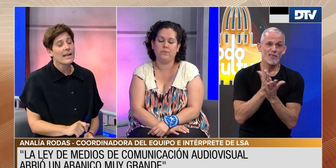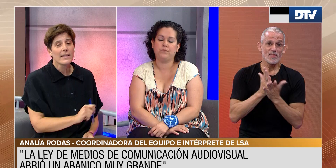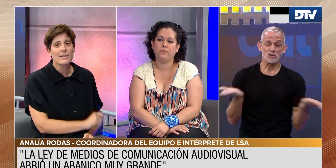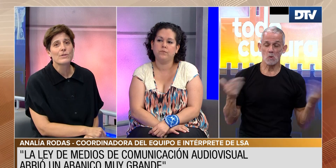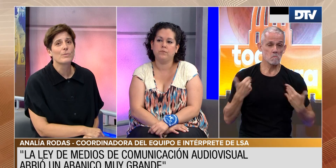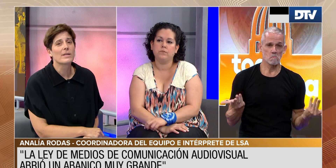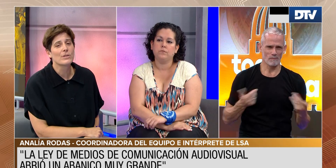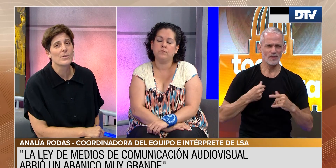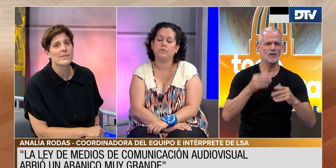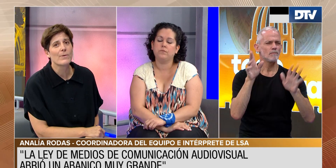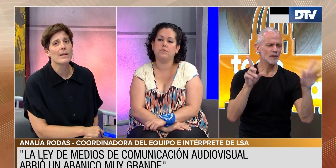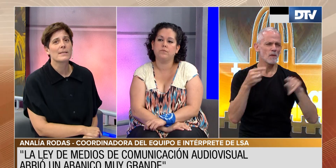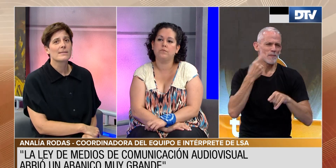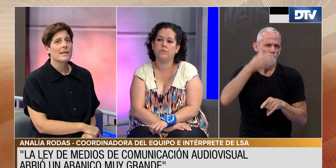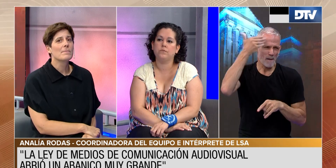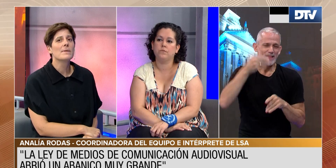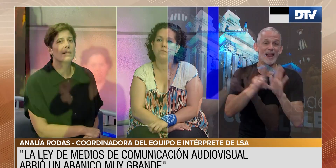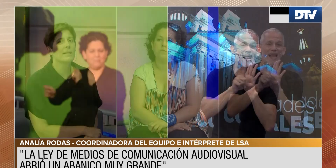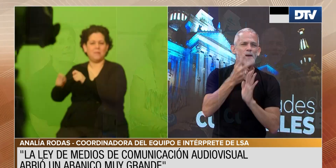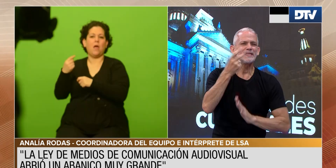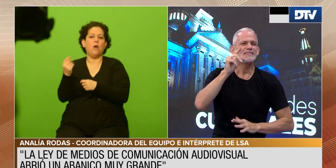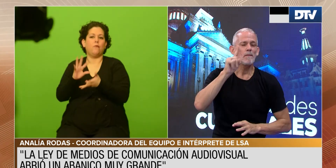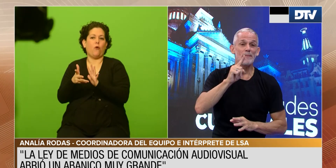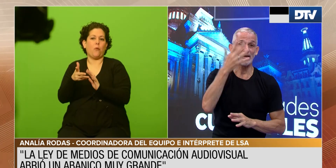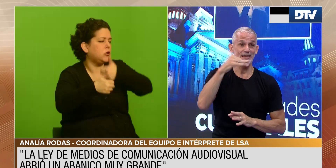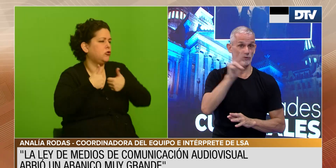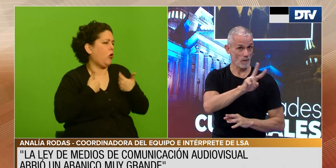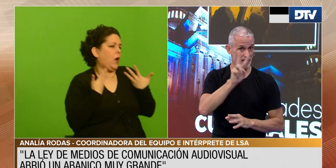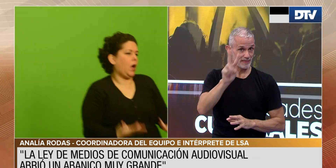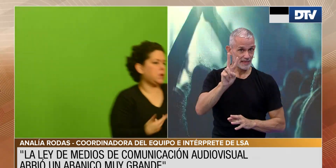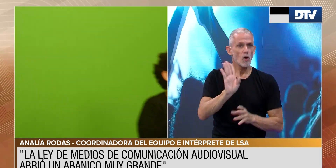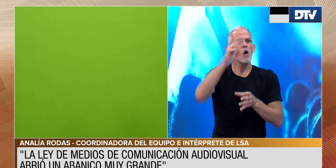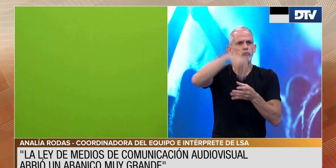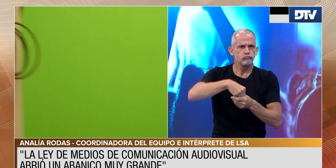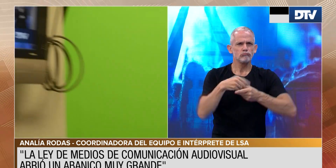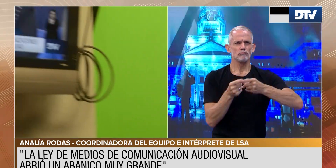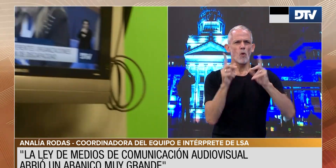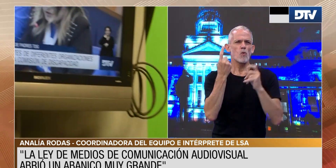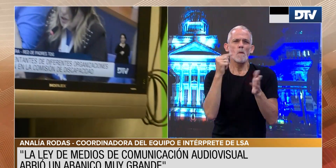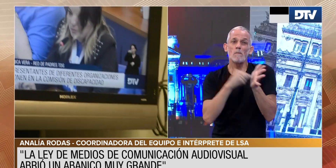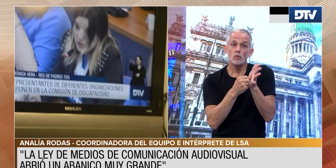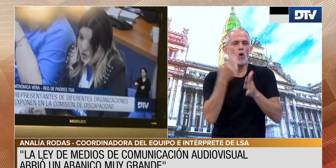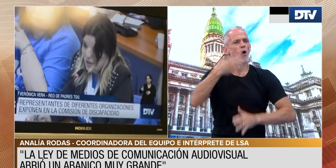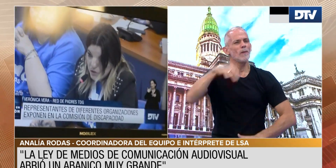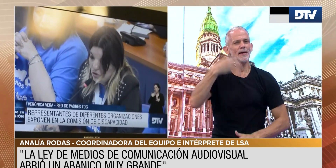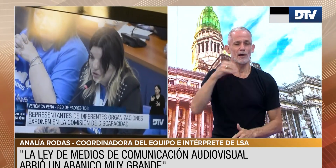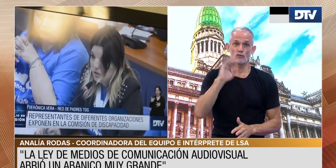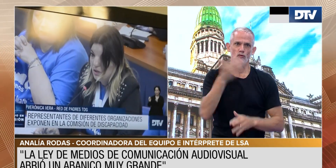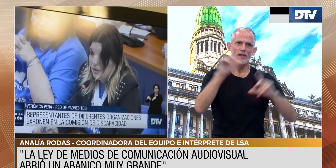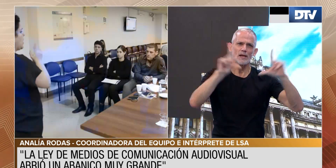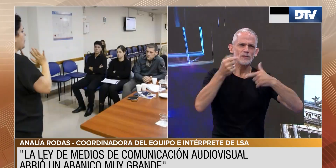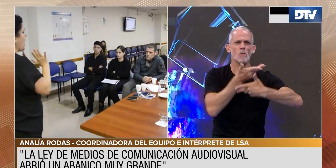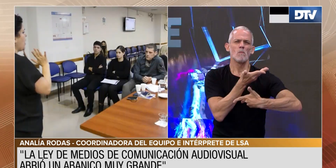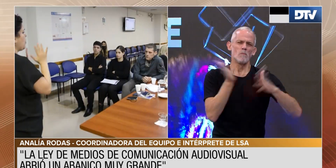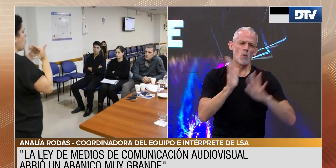derecho. Y la Ley de Servicios de Comunicación Audiovisual, la 26.522, incorpora en uno de sus artículos la obligación de que los medios públicos,